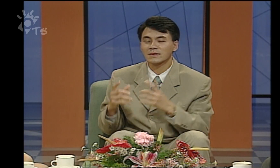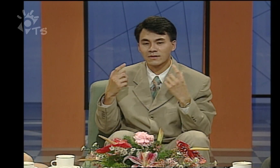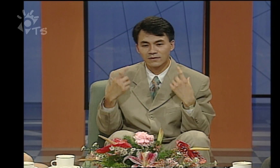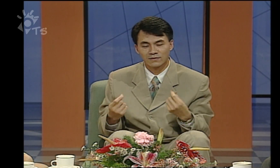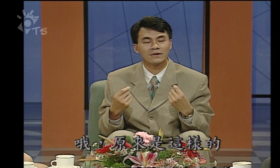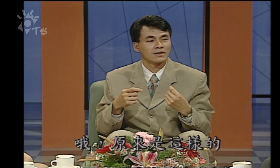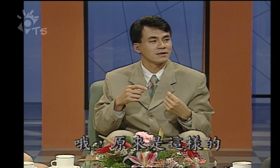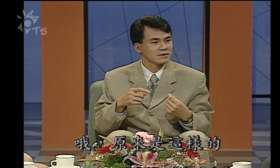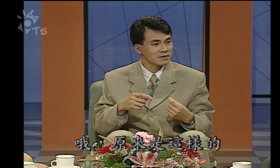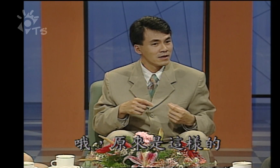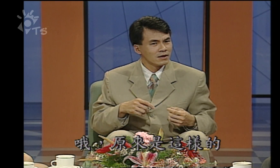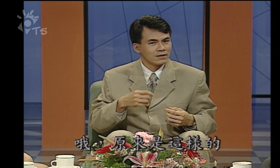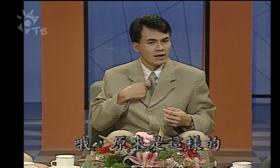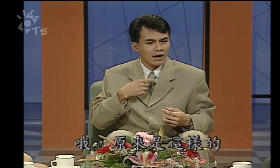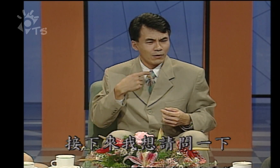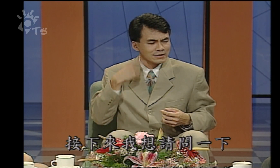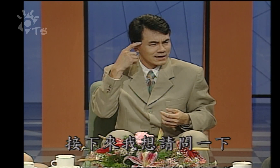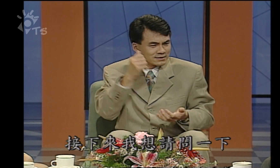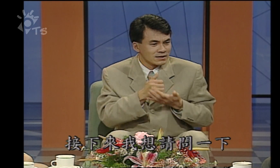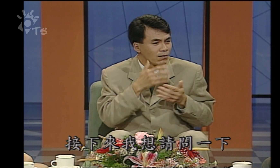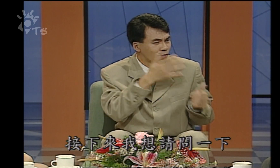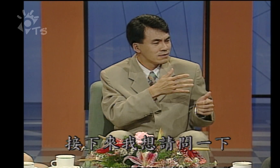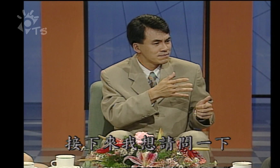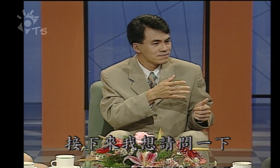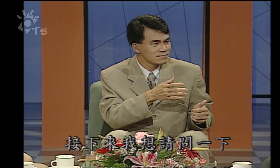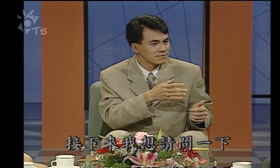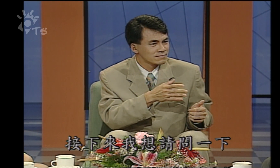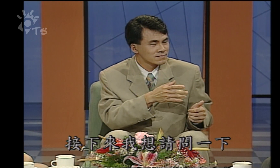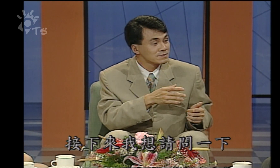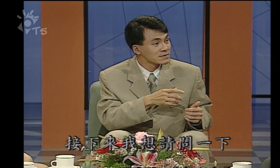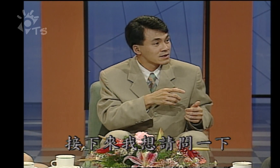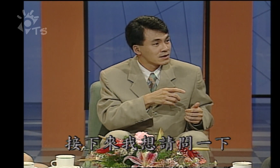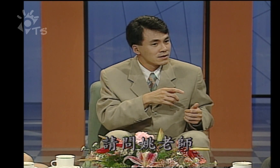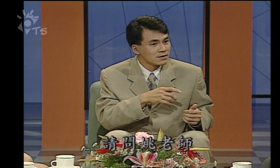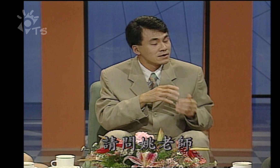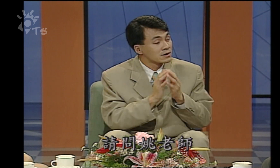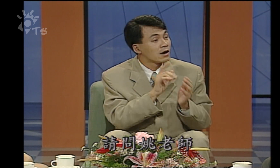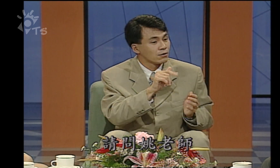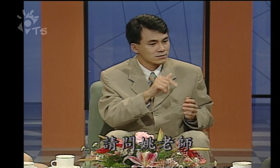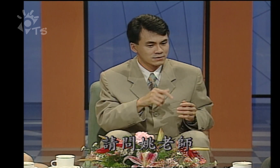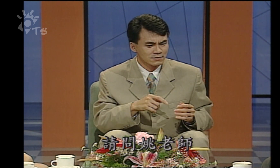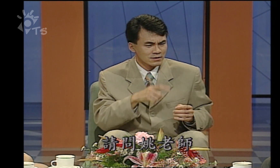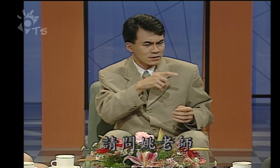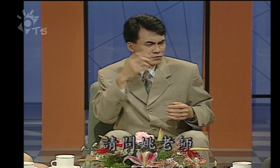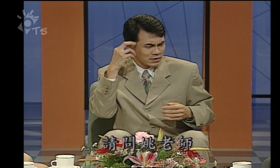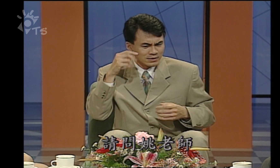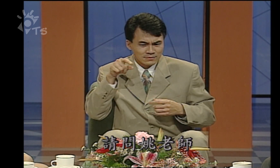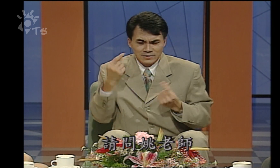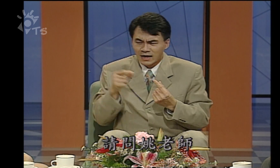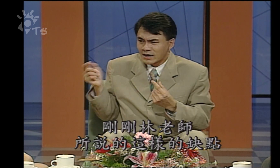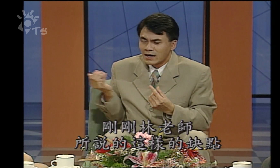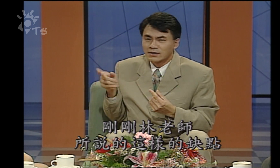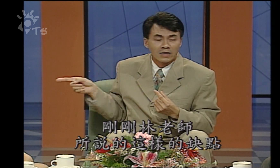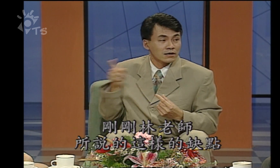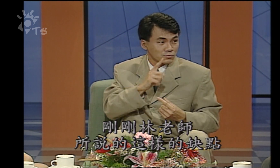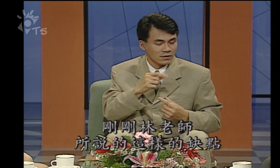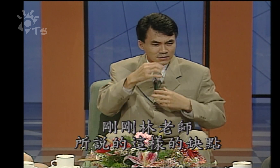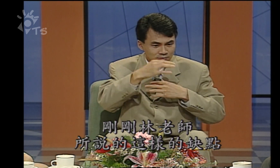哦，原来是这样的，接下来我想请问一下，请问姚老师啊。刚刚林老师所说的这样的缺